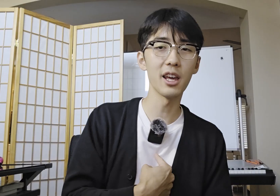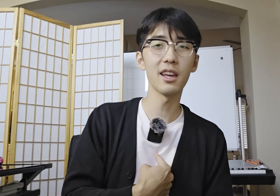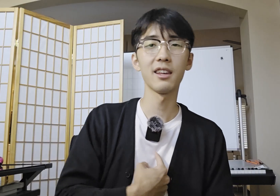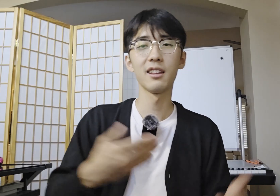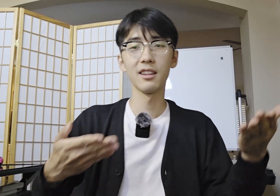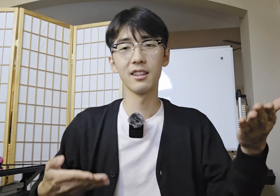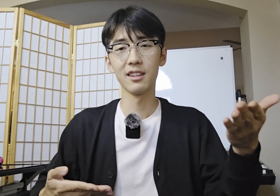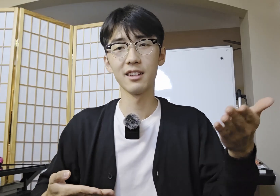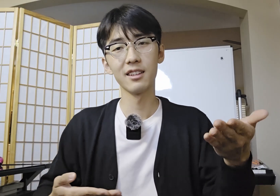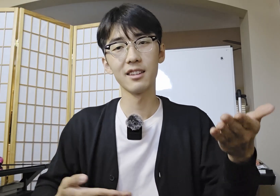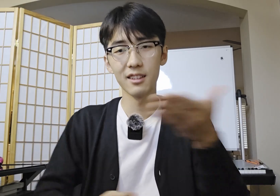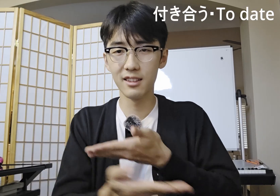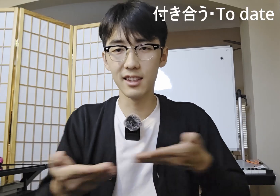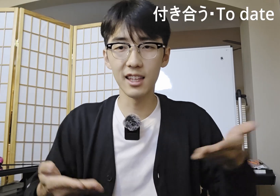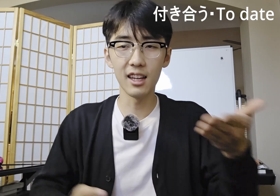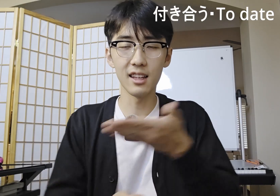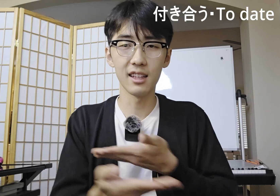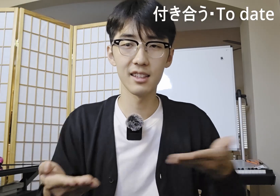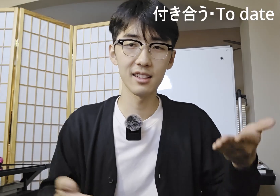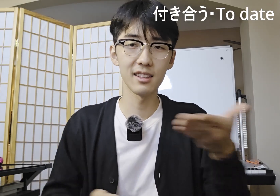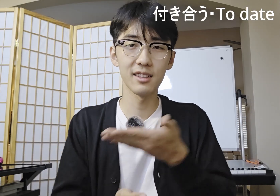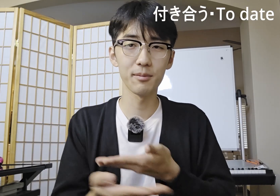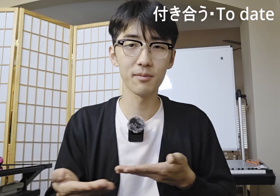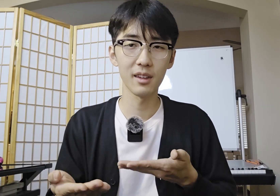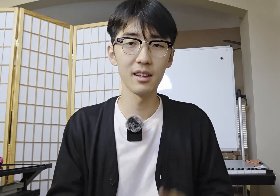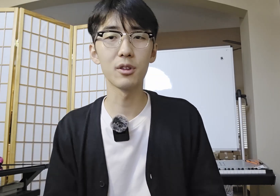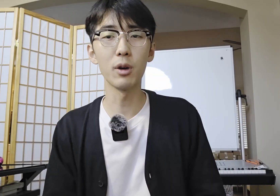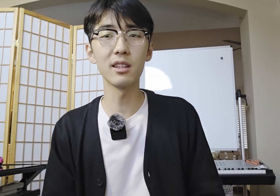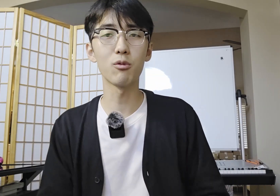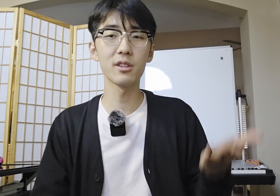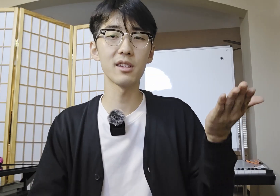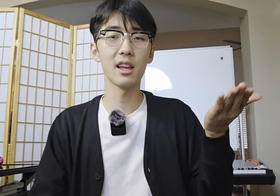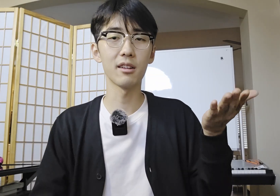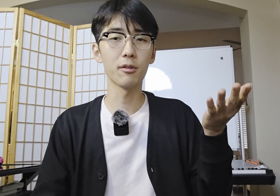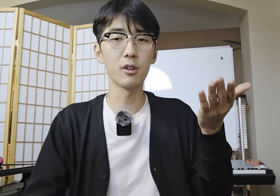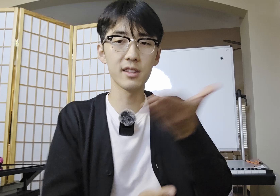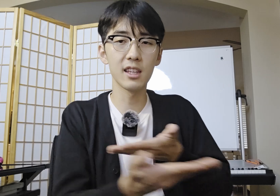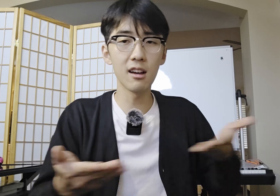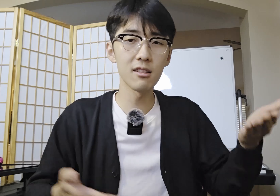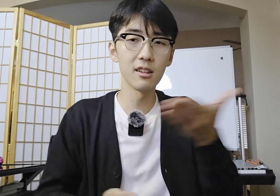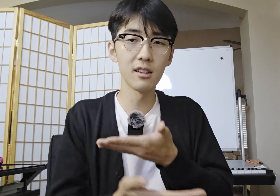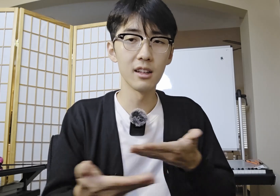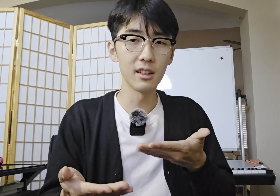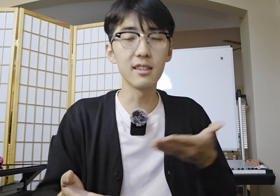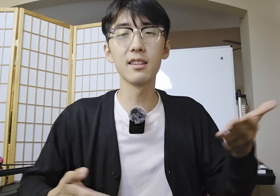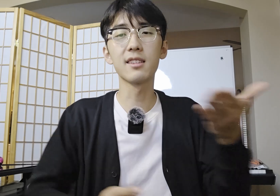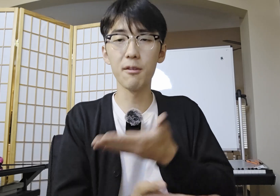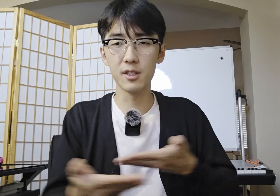俺、付き合いたい. So the way this works is that for the skiao, this is a sign for